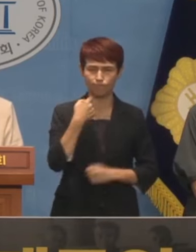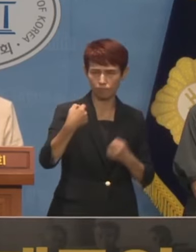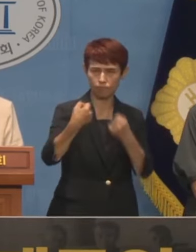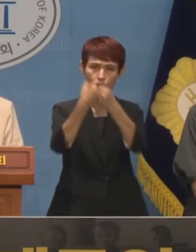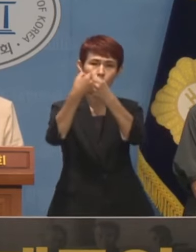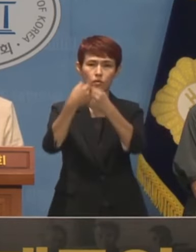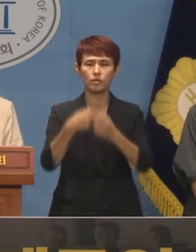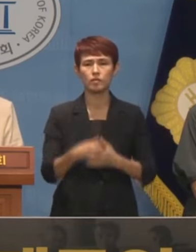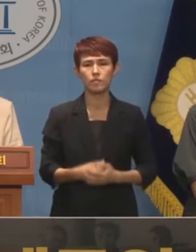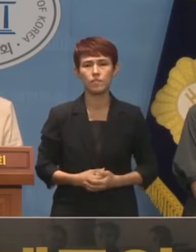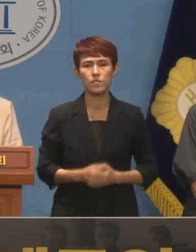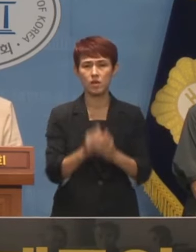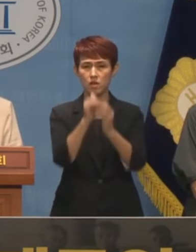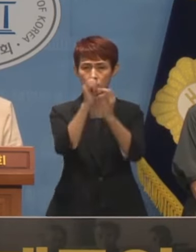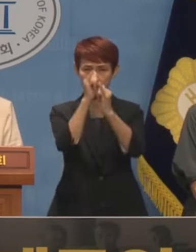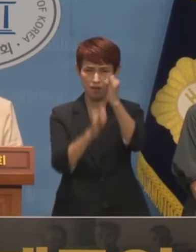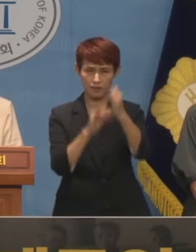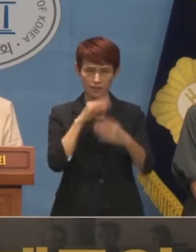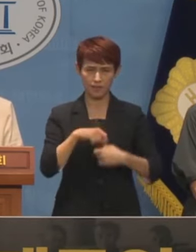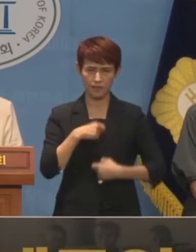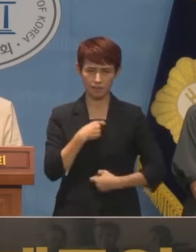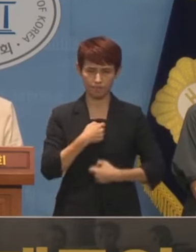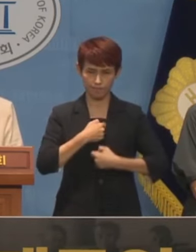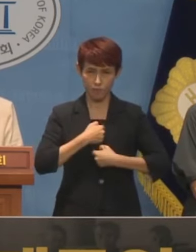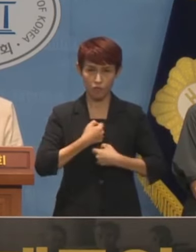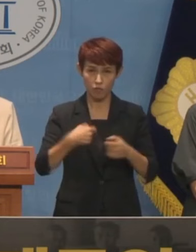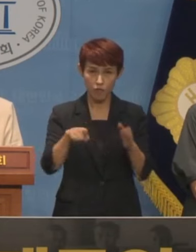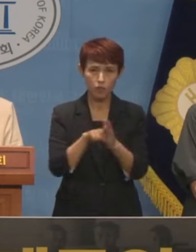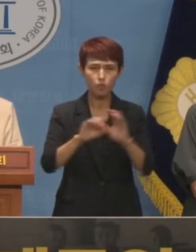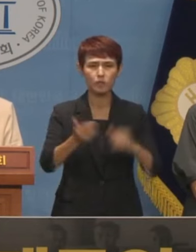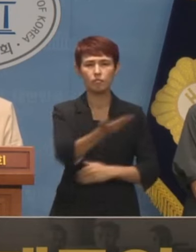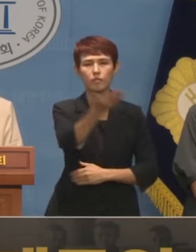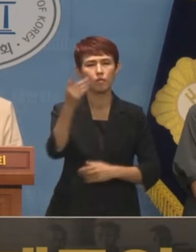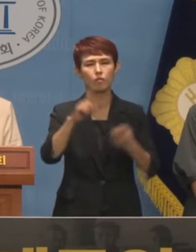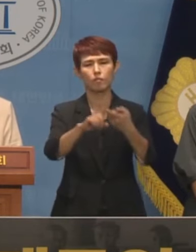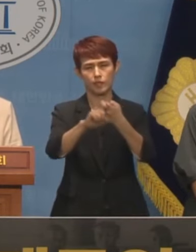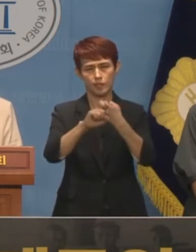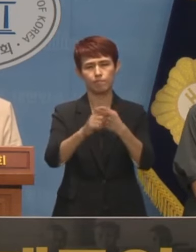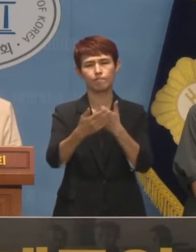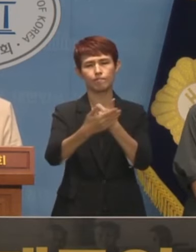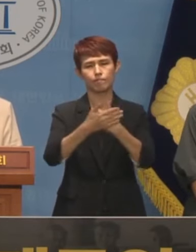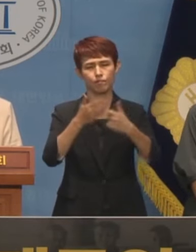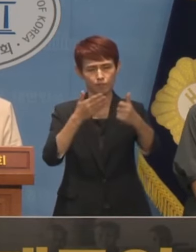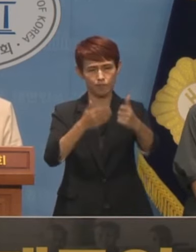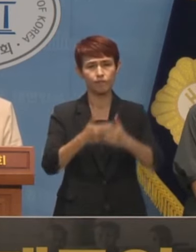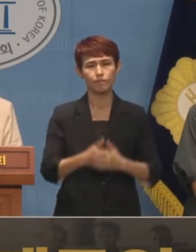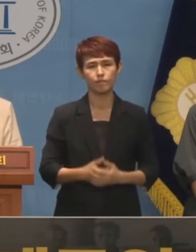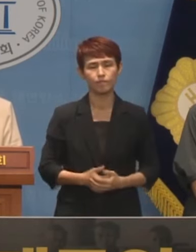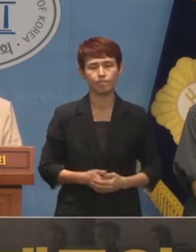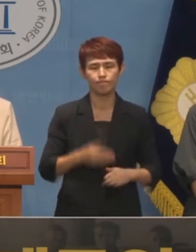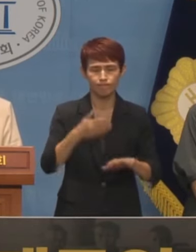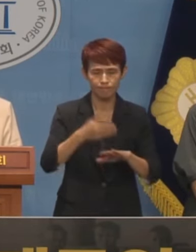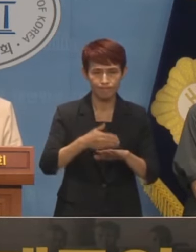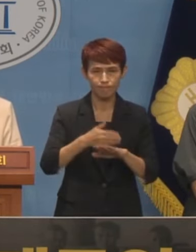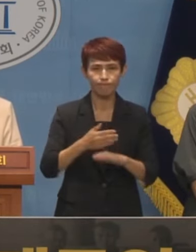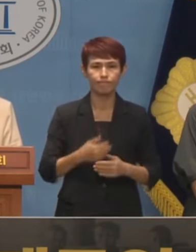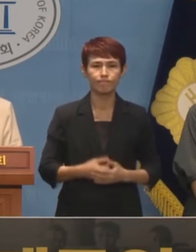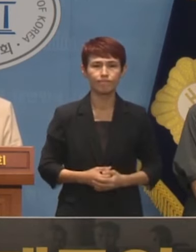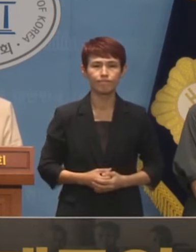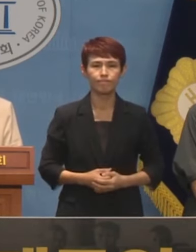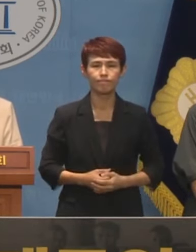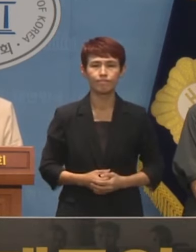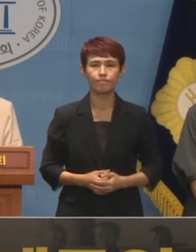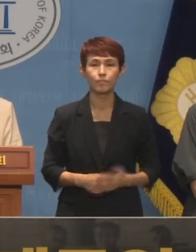것입니다 역사의 진실을 지키는 일에 국민 여러분의 관심과 지지를 부탁드립니다 감사합니다